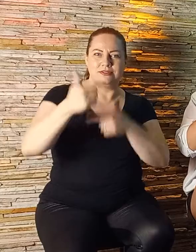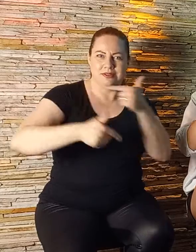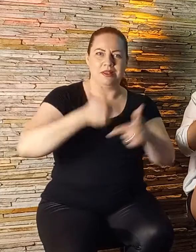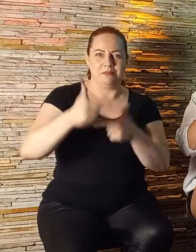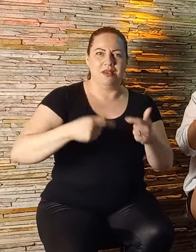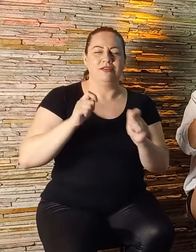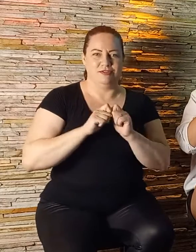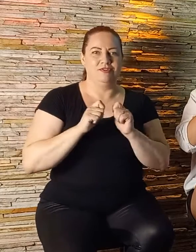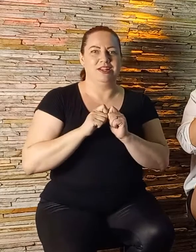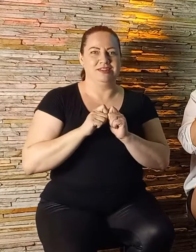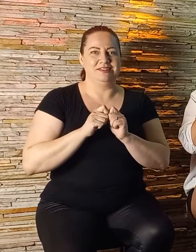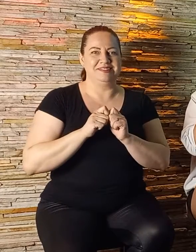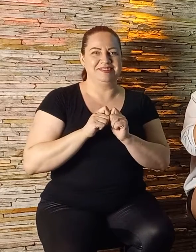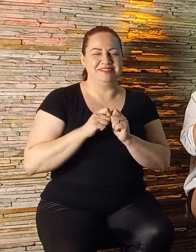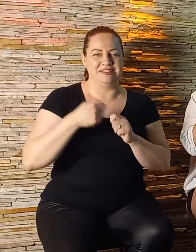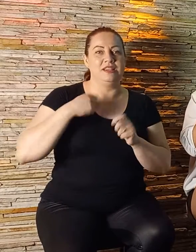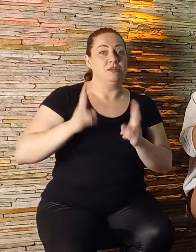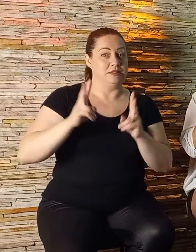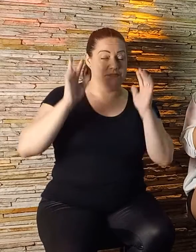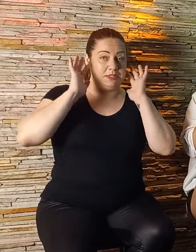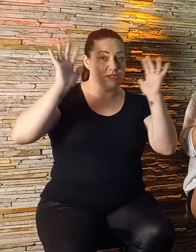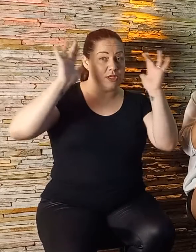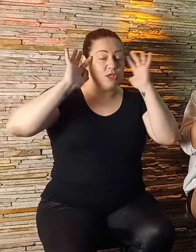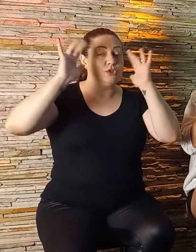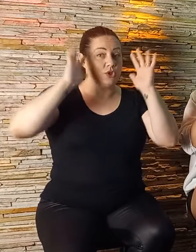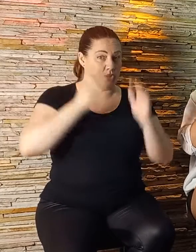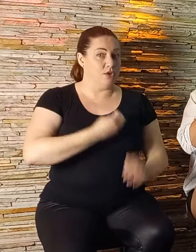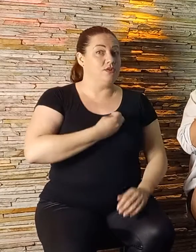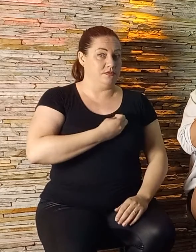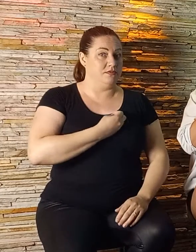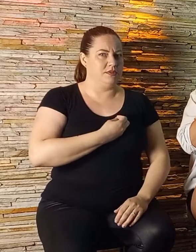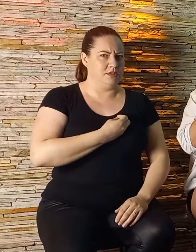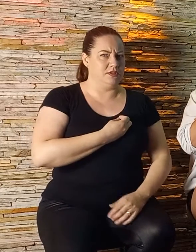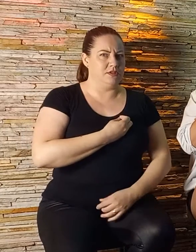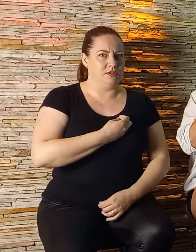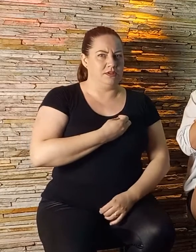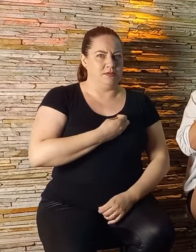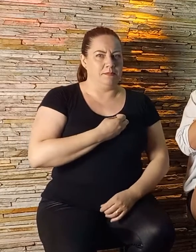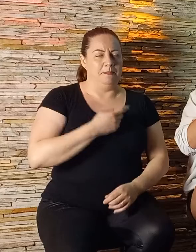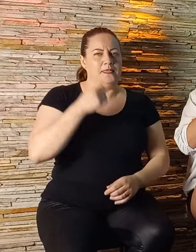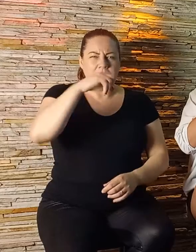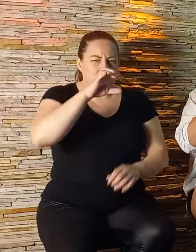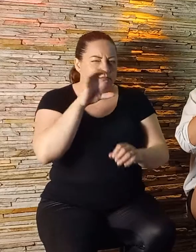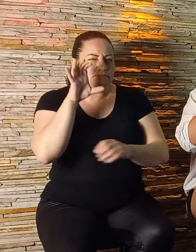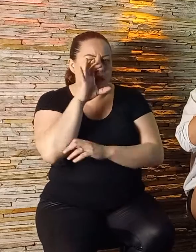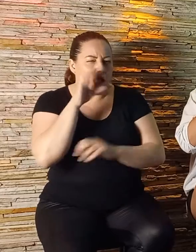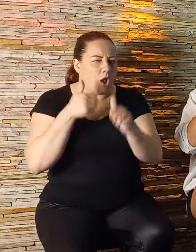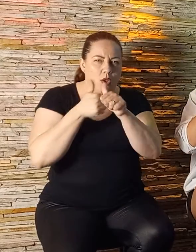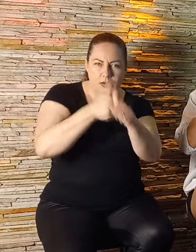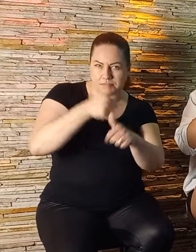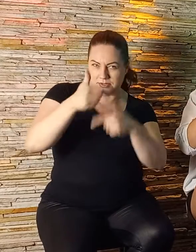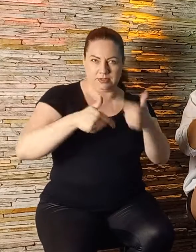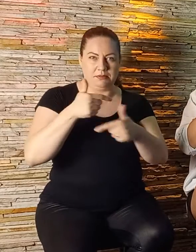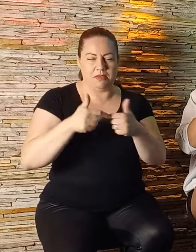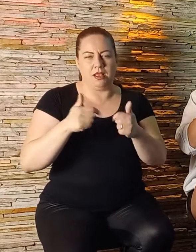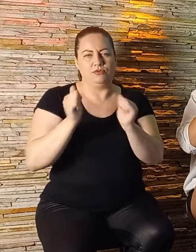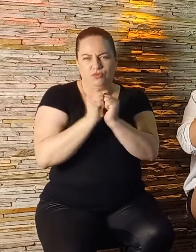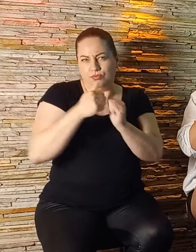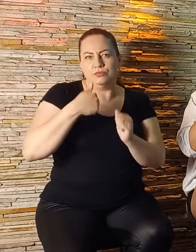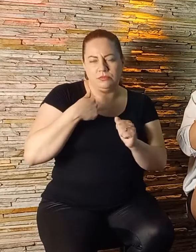no trabalho que a gente faça Eu sempre tive um sonho a Deus tem acompanha meu trabalho os amigos que